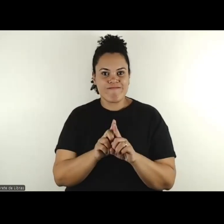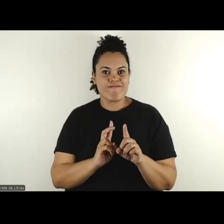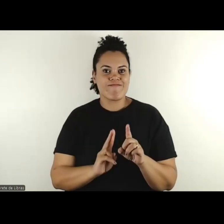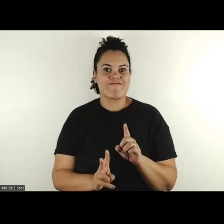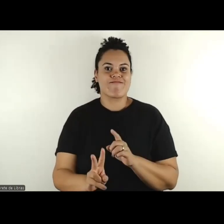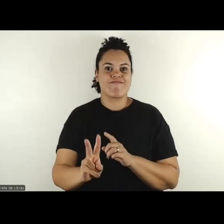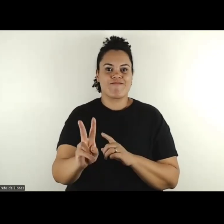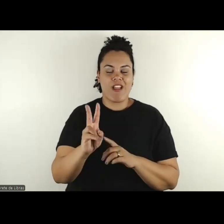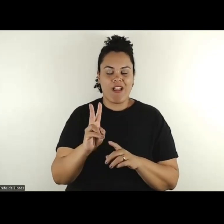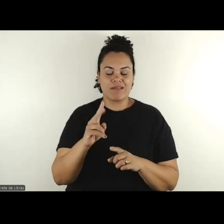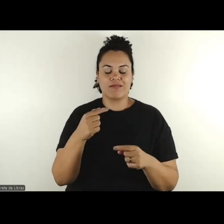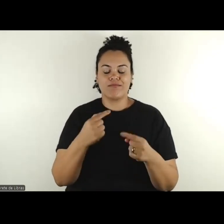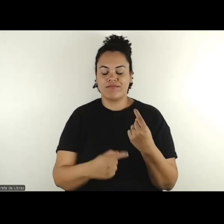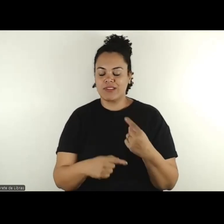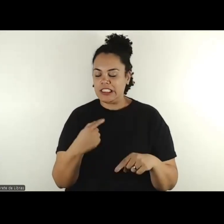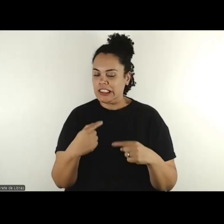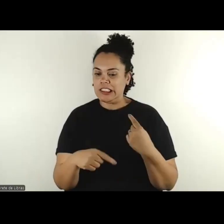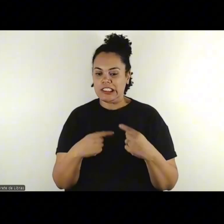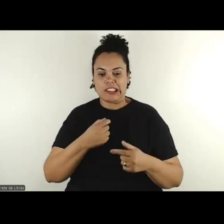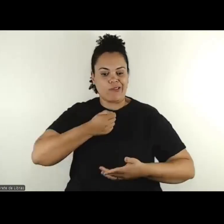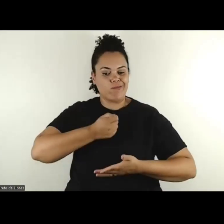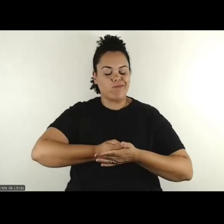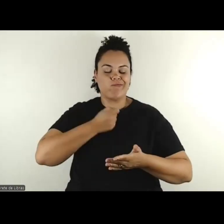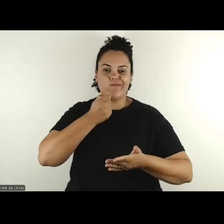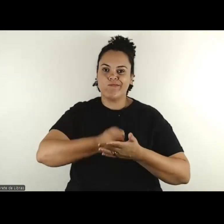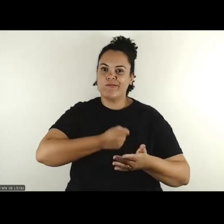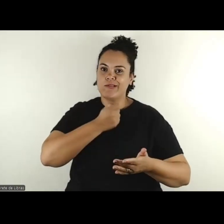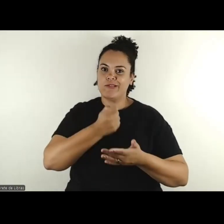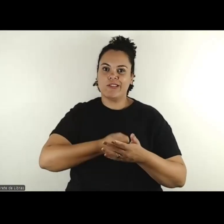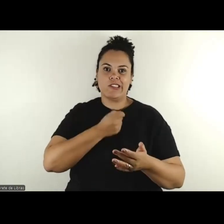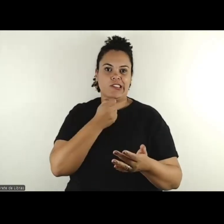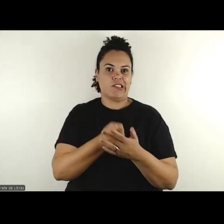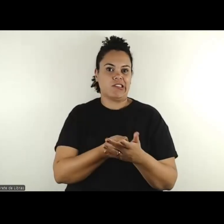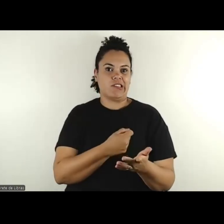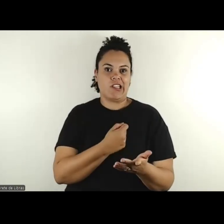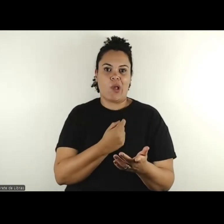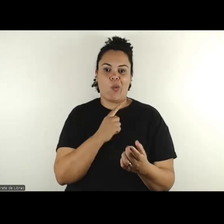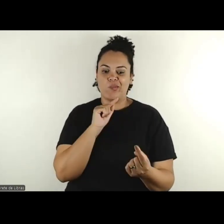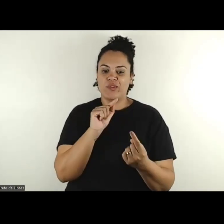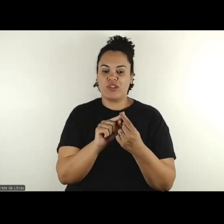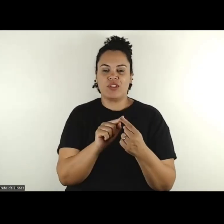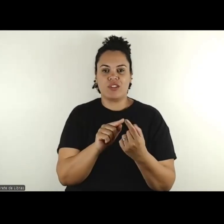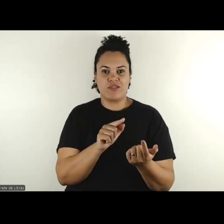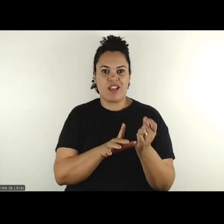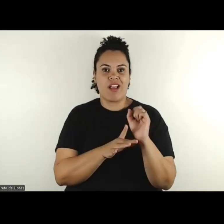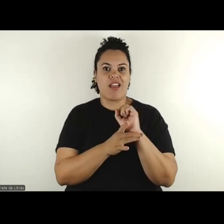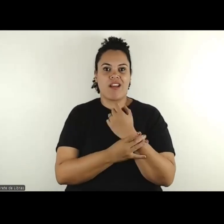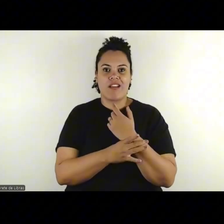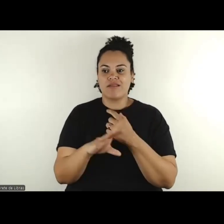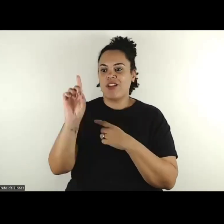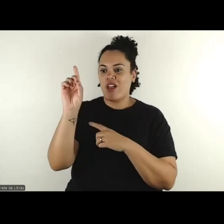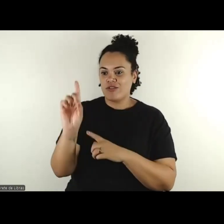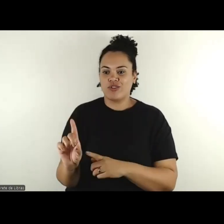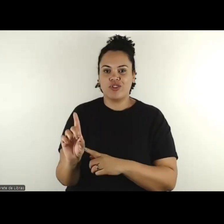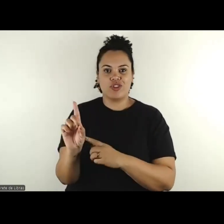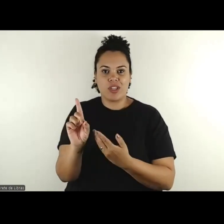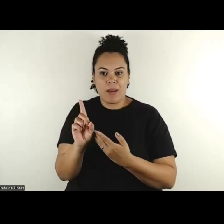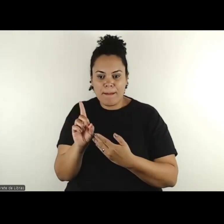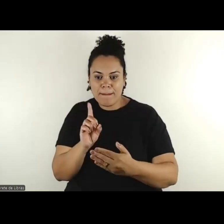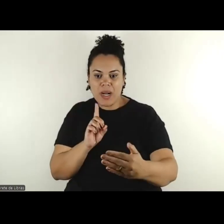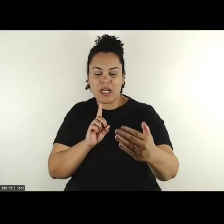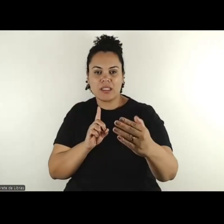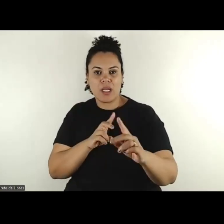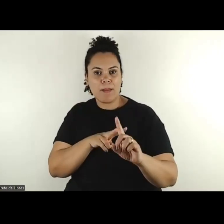forças políticas lutando e tentando garantir, né, a direção a partir de uma